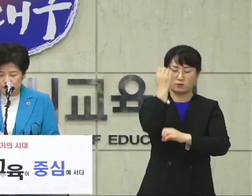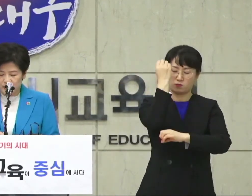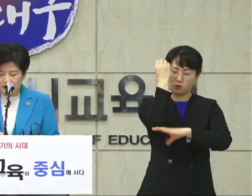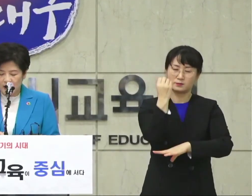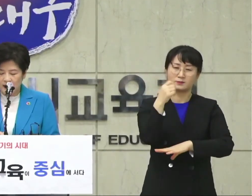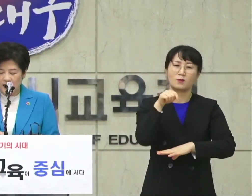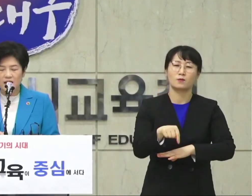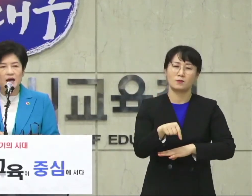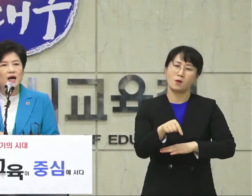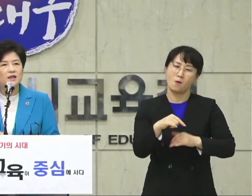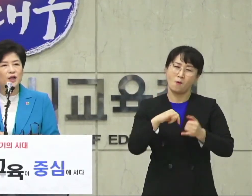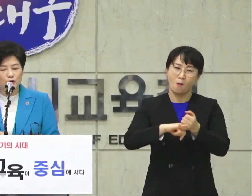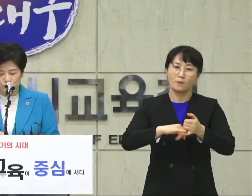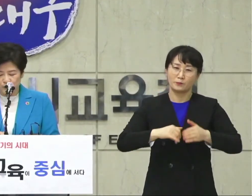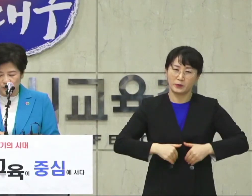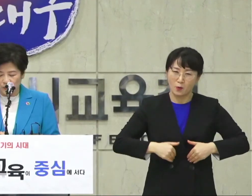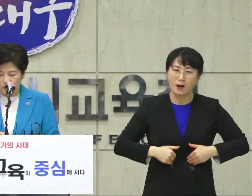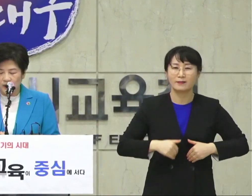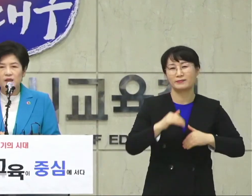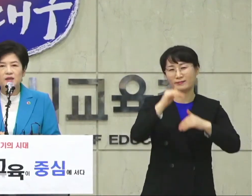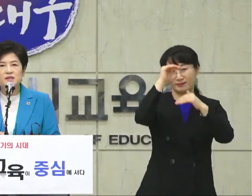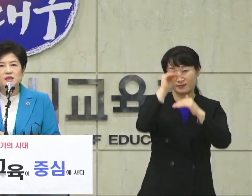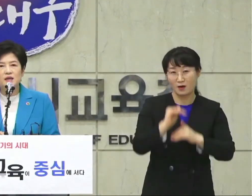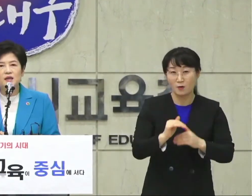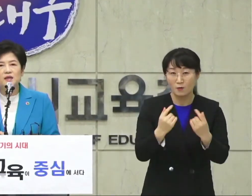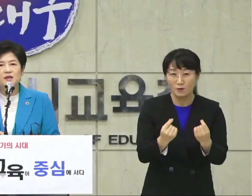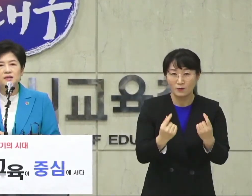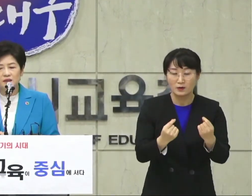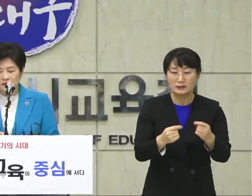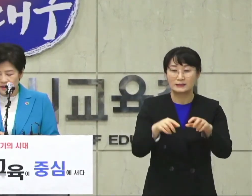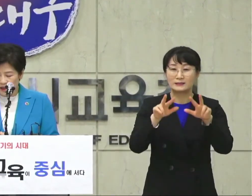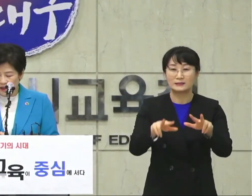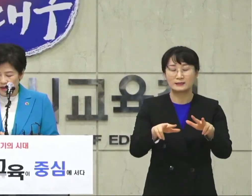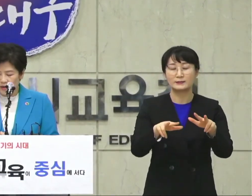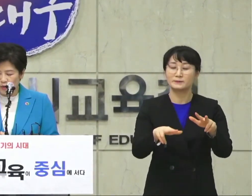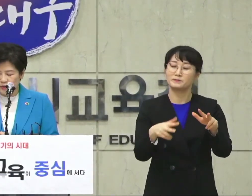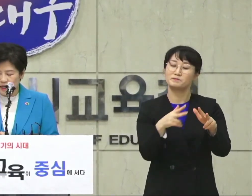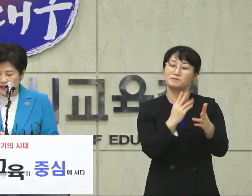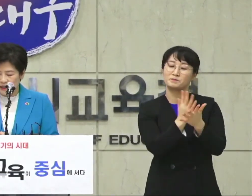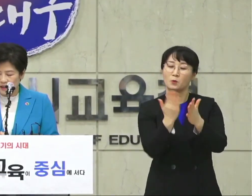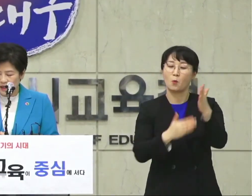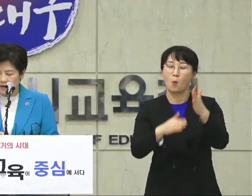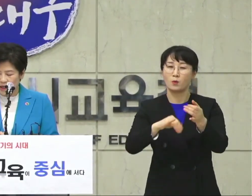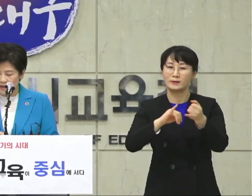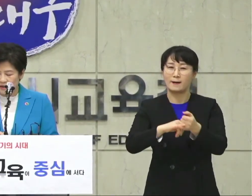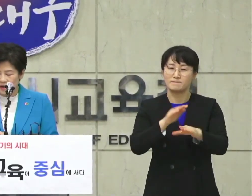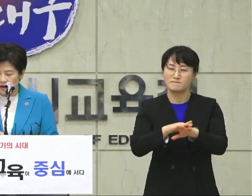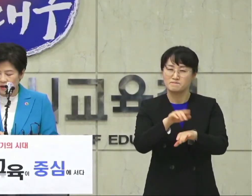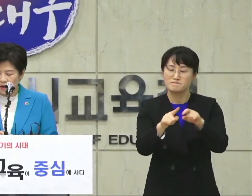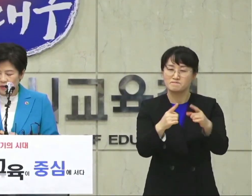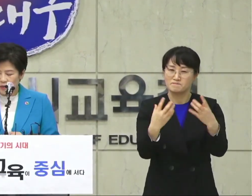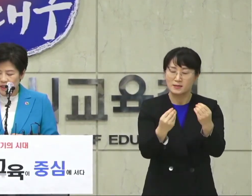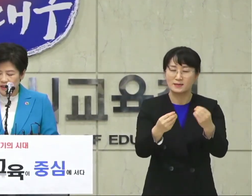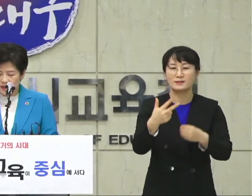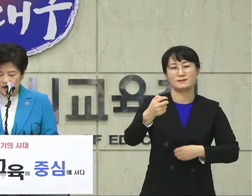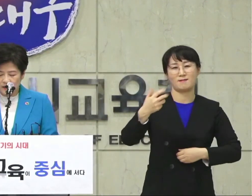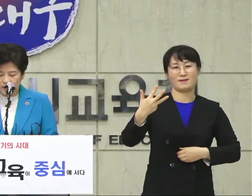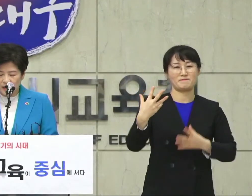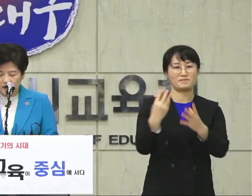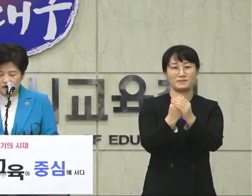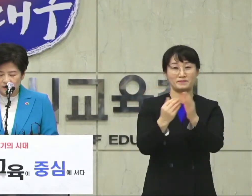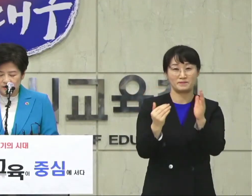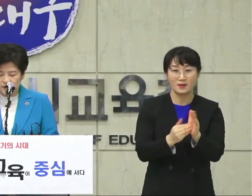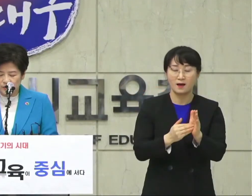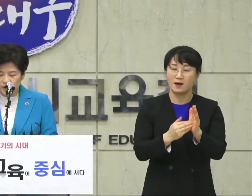본질적으로 추진해 나가야 할 내용으로 현재 78개의 공약이 이행 완료되어 공약